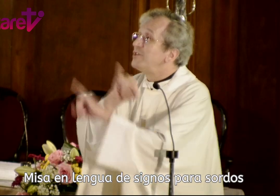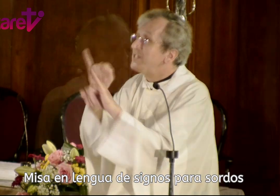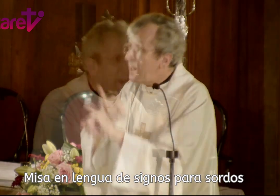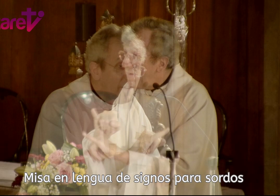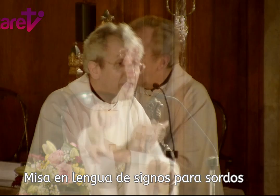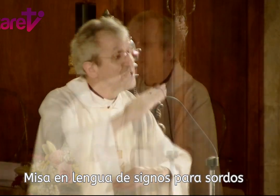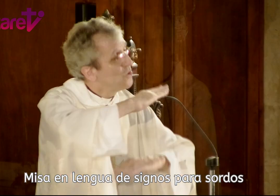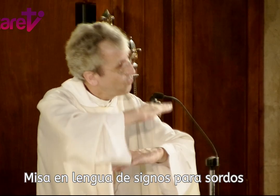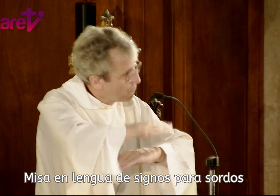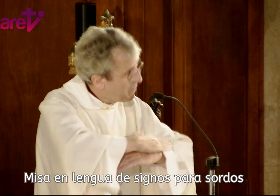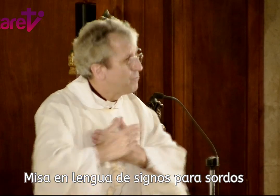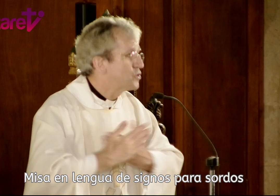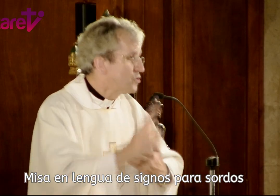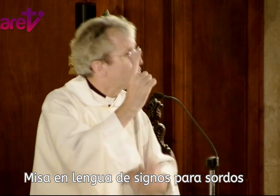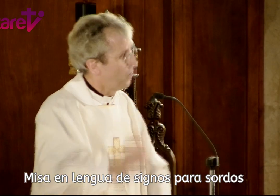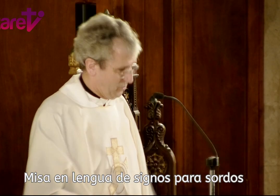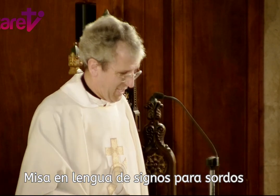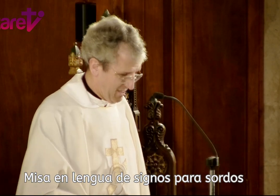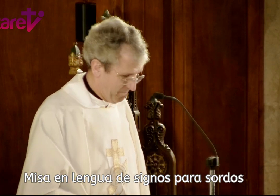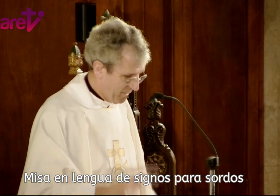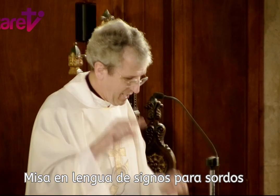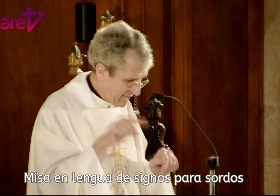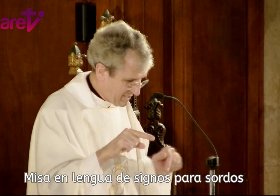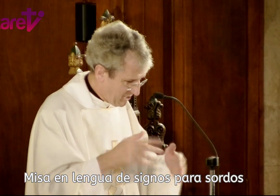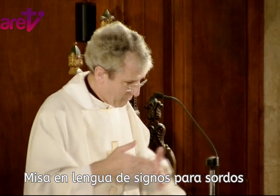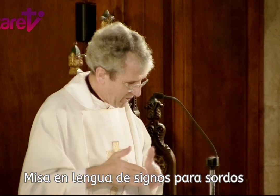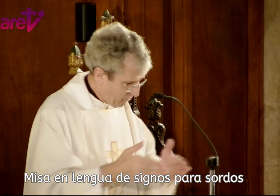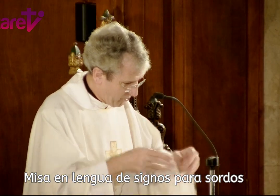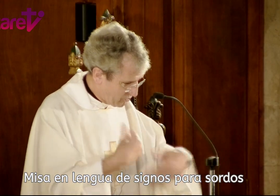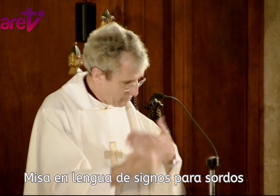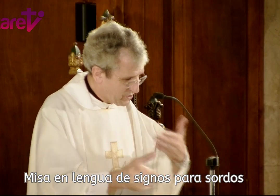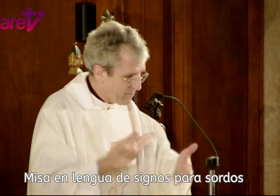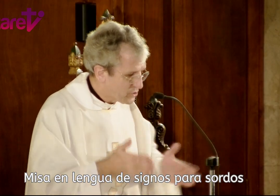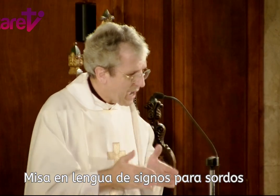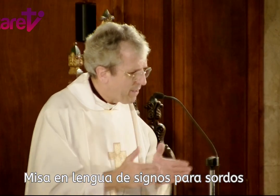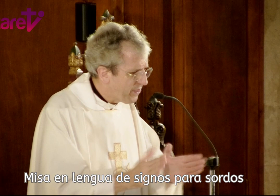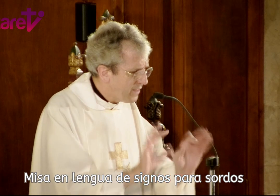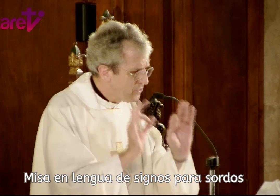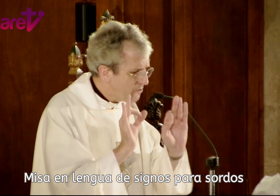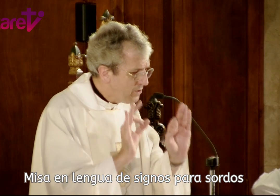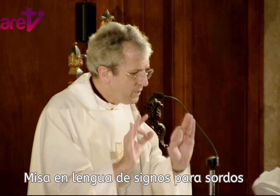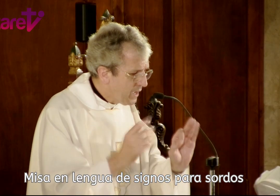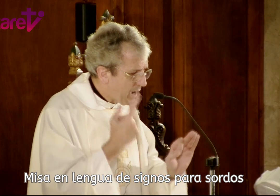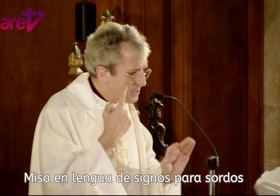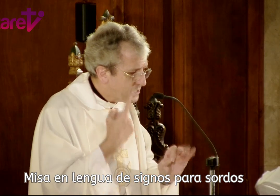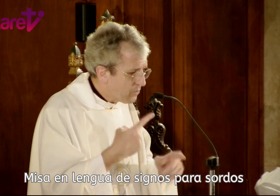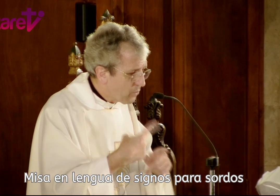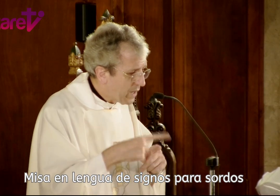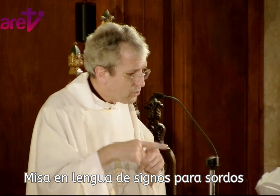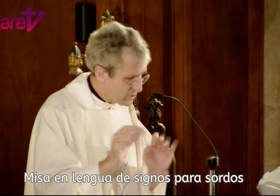Ser felices. Cumplamos su voluntad. Es así como cada uno de nosotros iremos avanzando. A ver si tengo alguna cosa